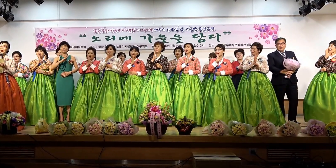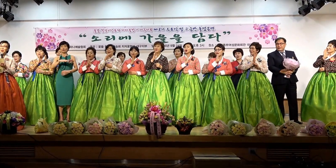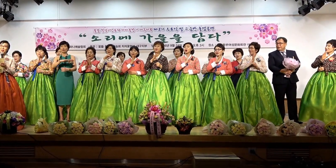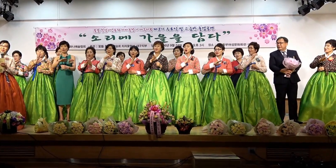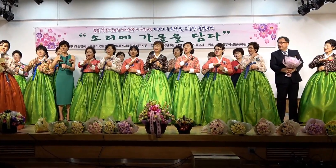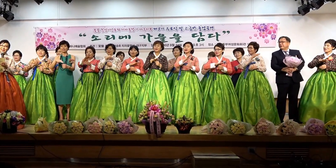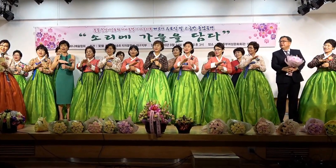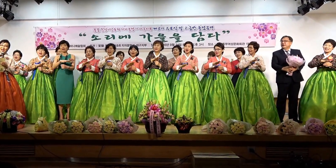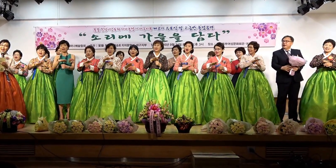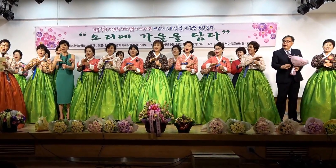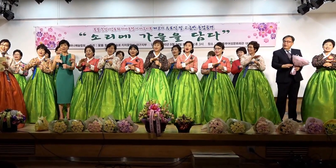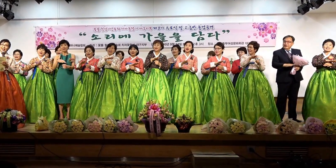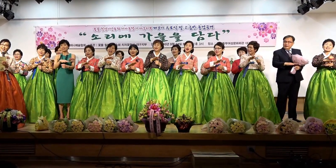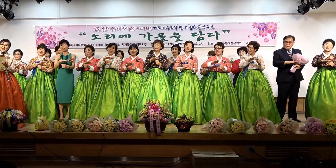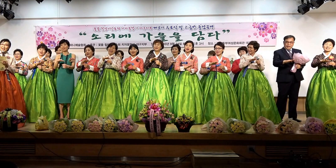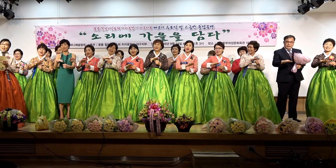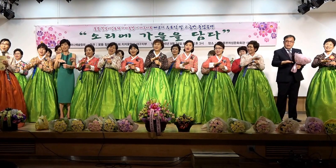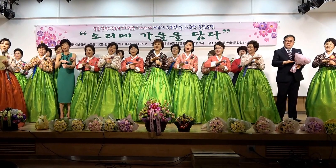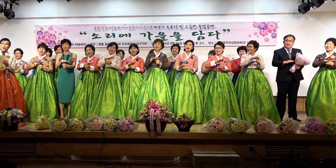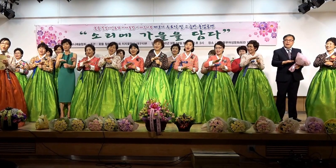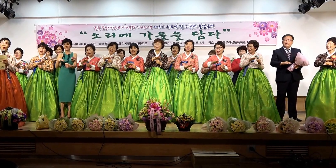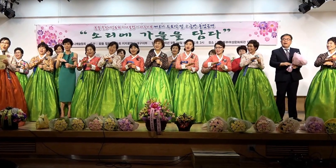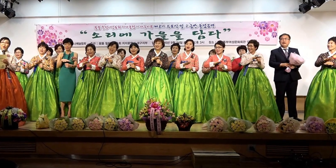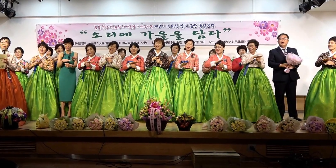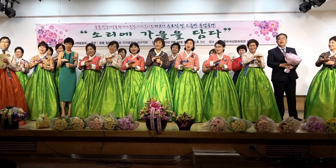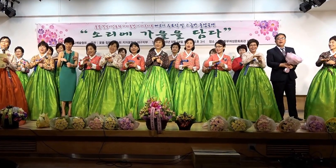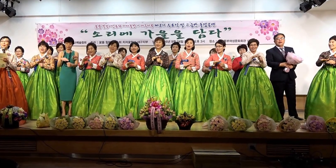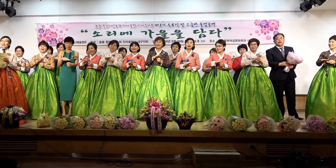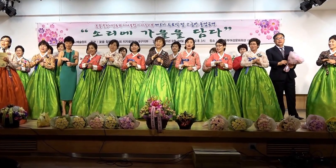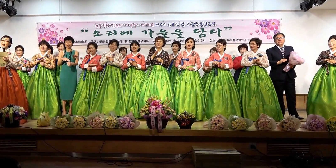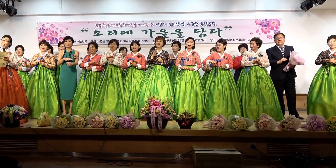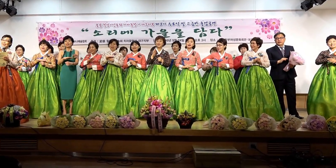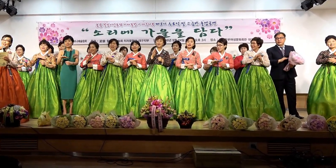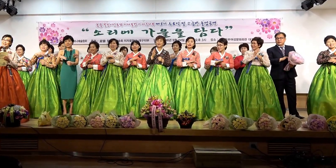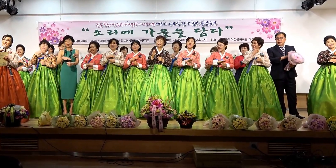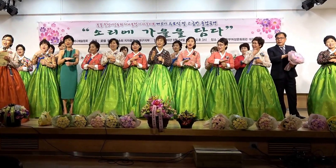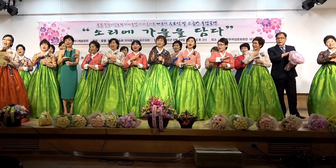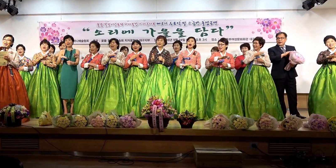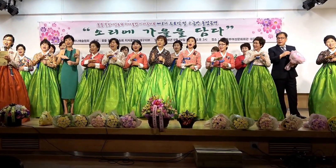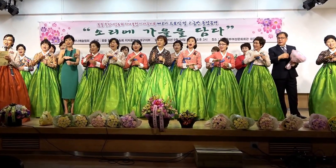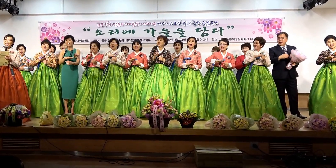정말로 사랑해 사랑해 한번 더 사랑해